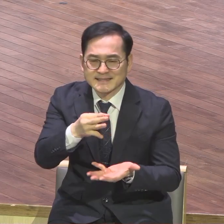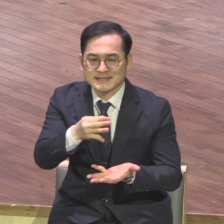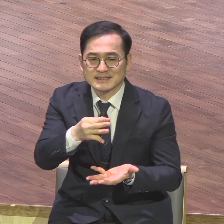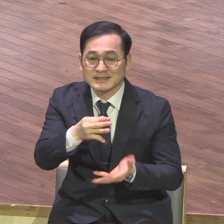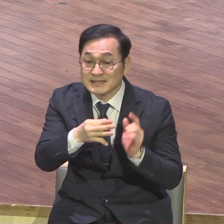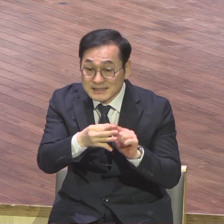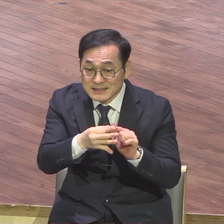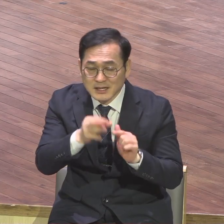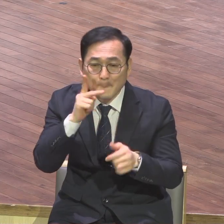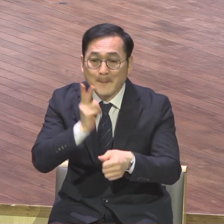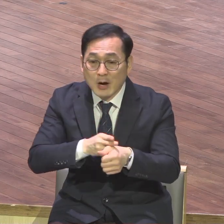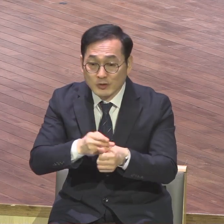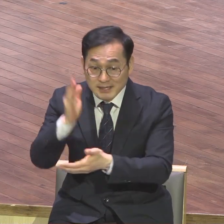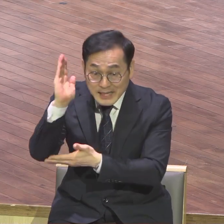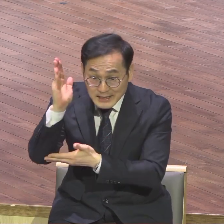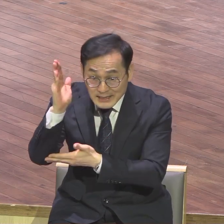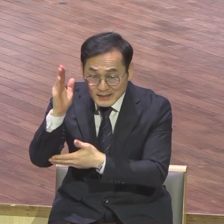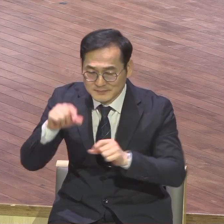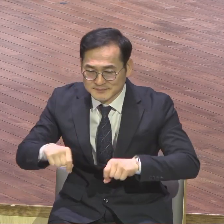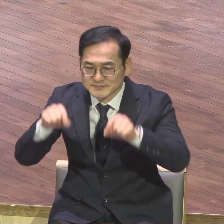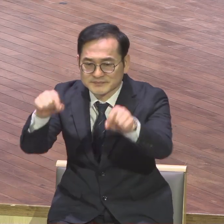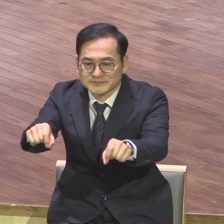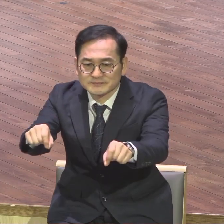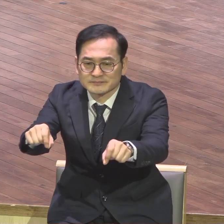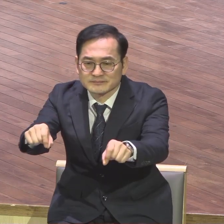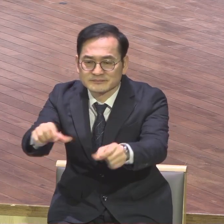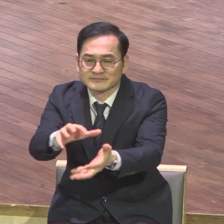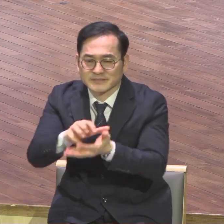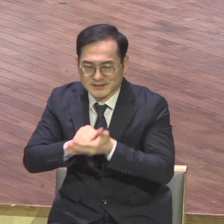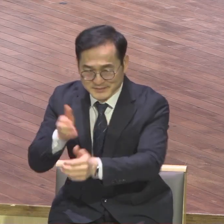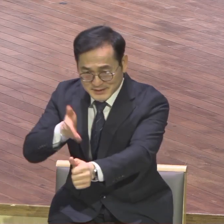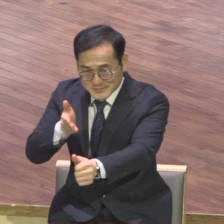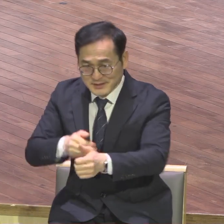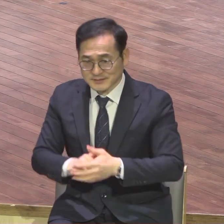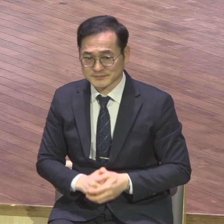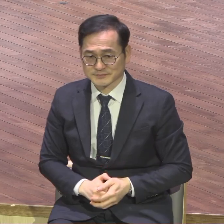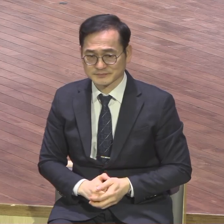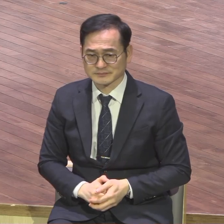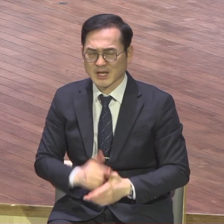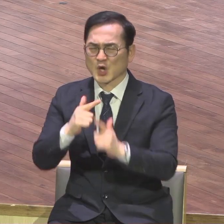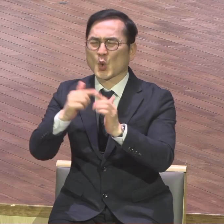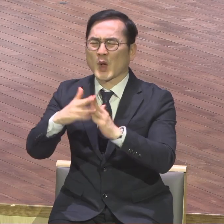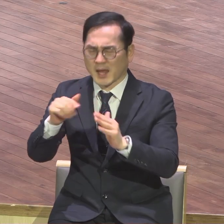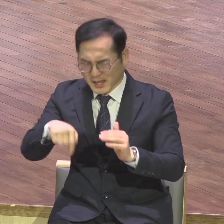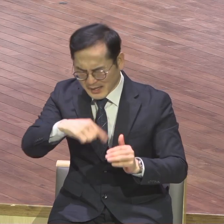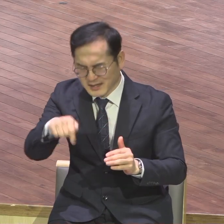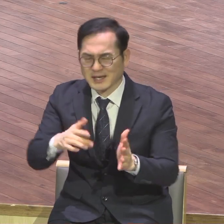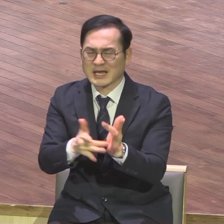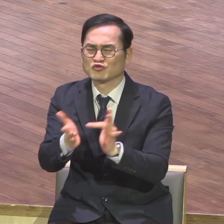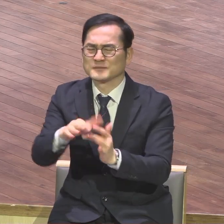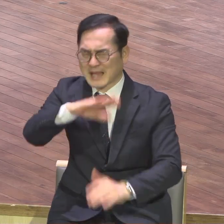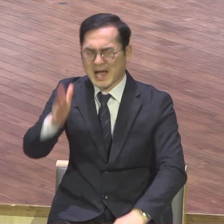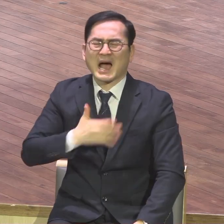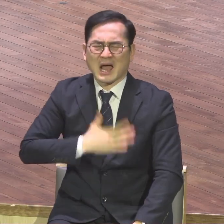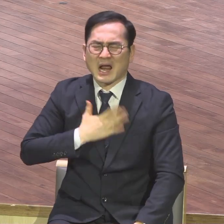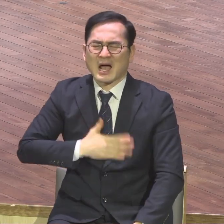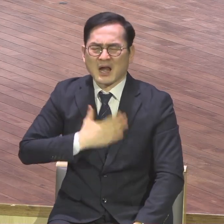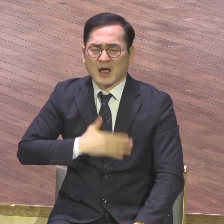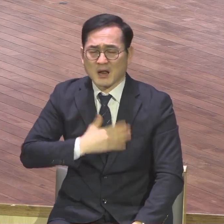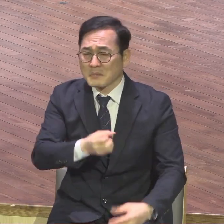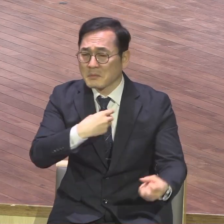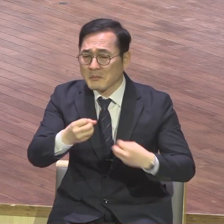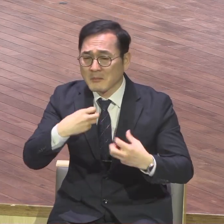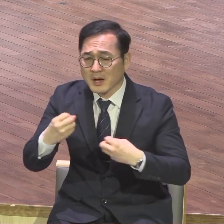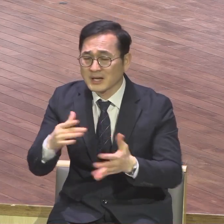여러분 고백되기 바랍니다. 아이고, 뭐 교회 다니면서 예수 그리스도 모르는 사람 어디 있냐? 그런 기초적인 말을 하냐?